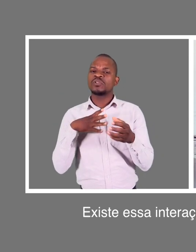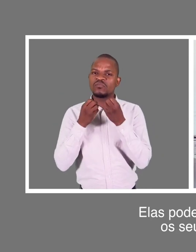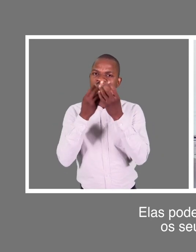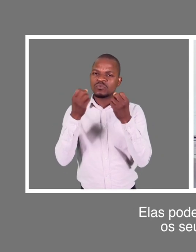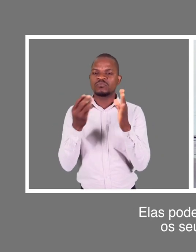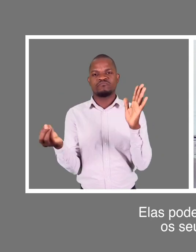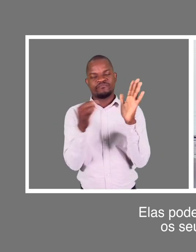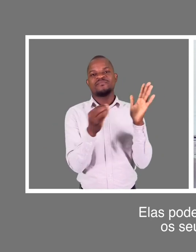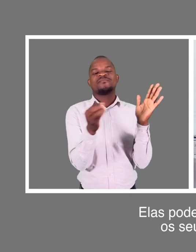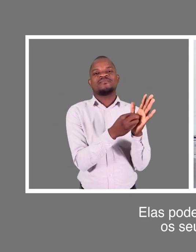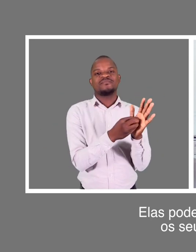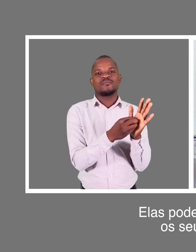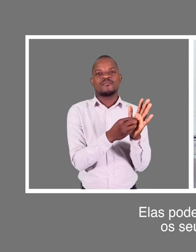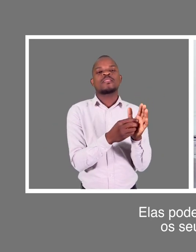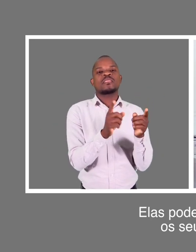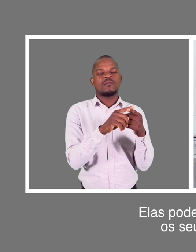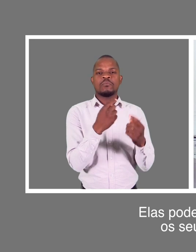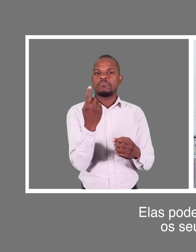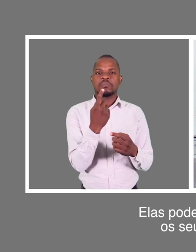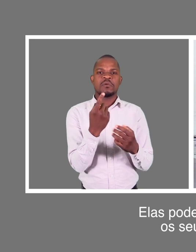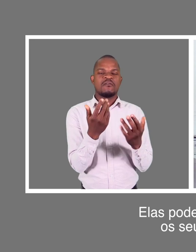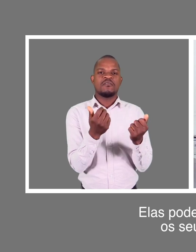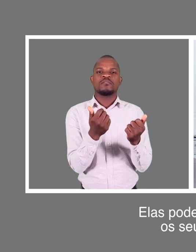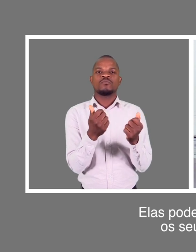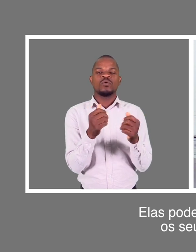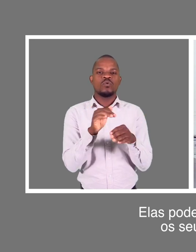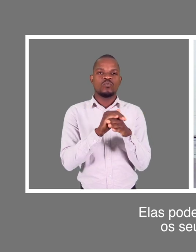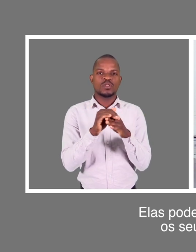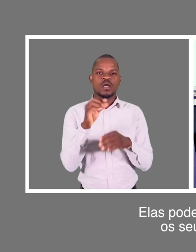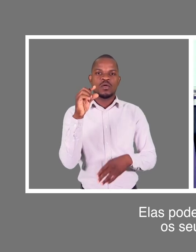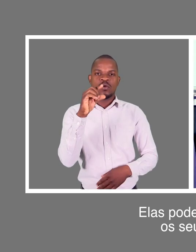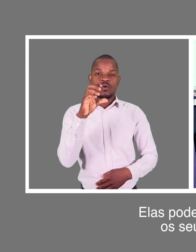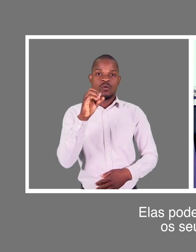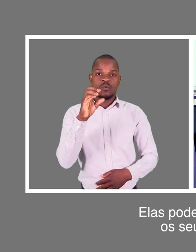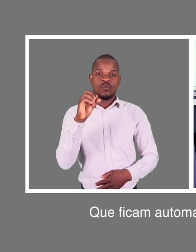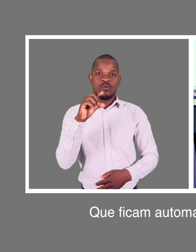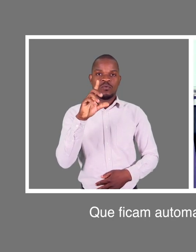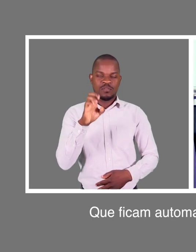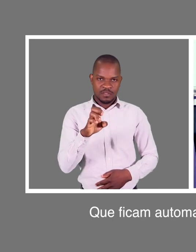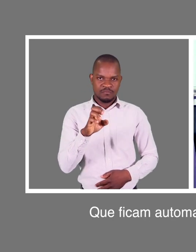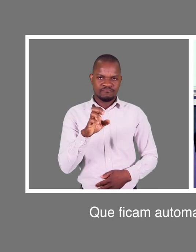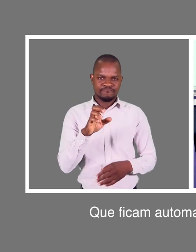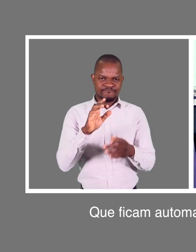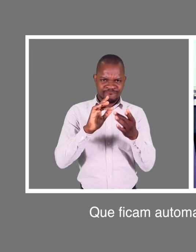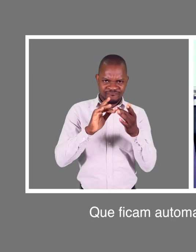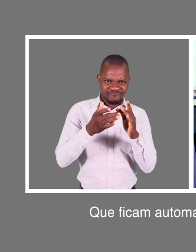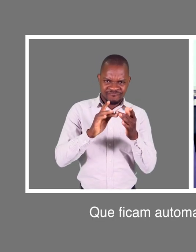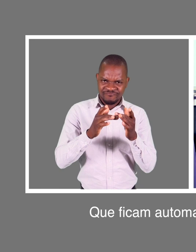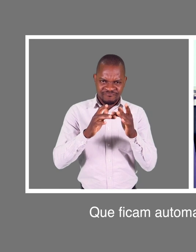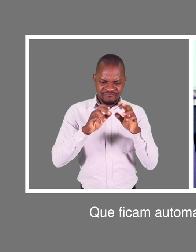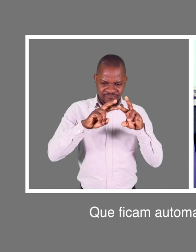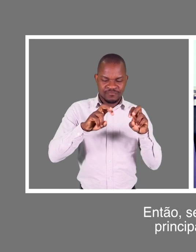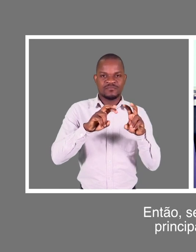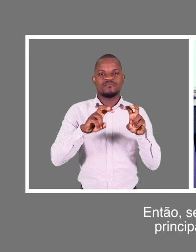quer dizer, eles podem se cadastrar e publicar os seus produtos e serviços, que ficam automaticamente